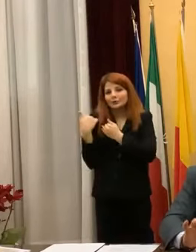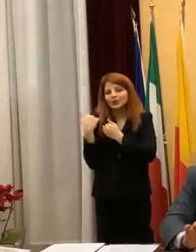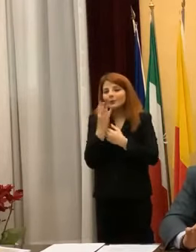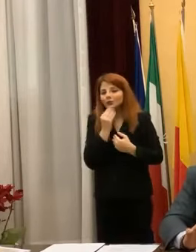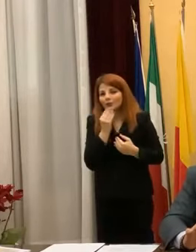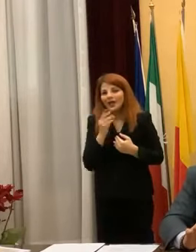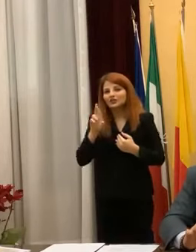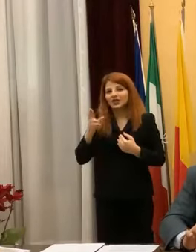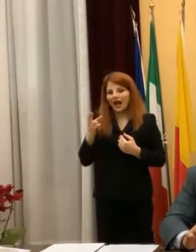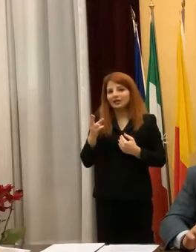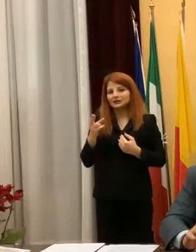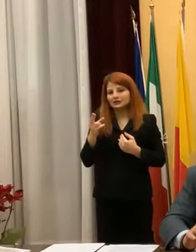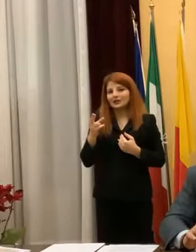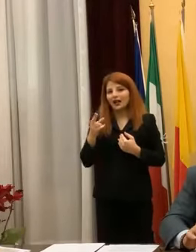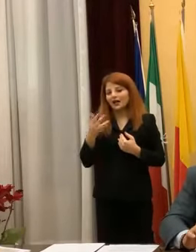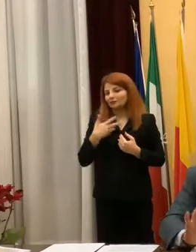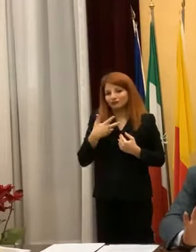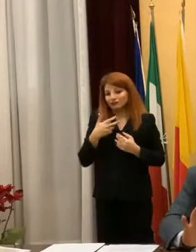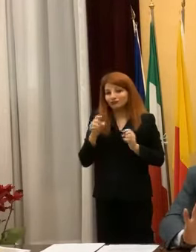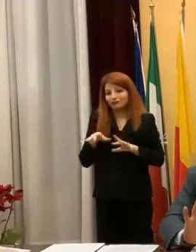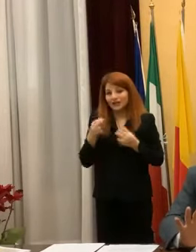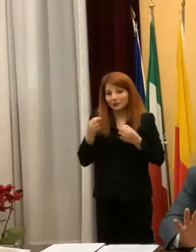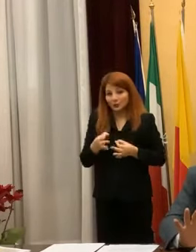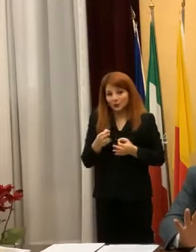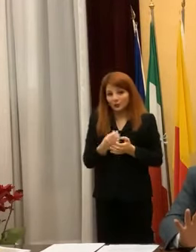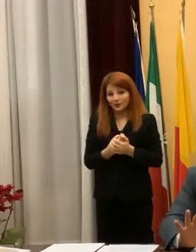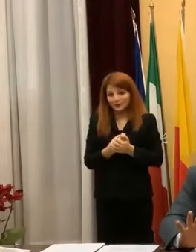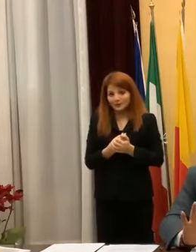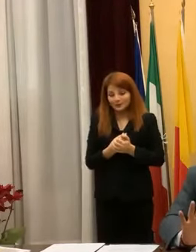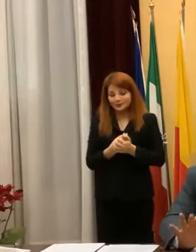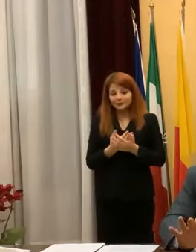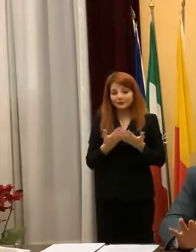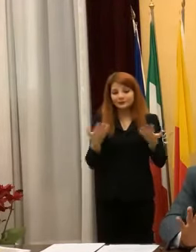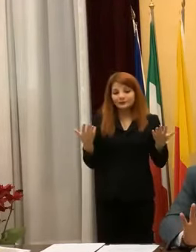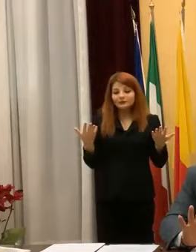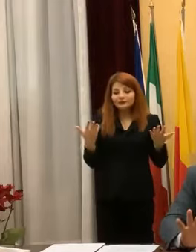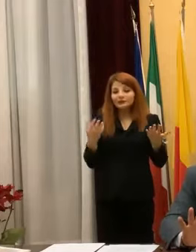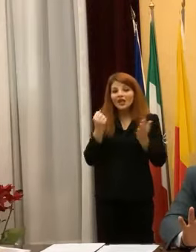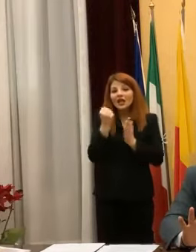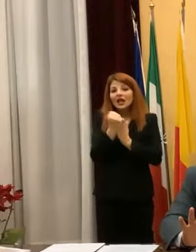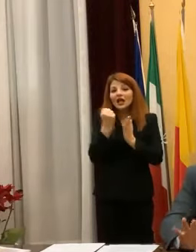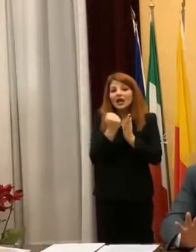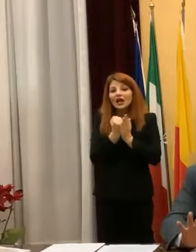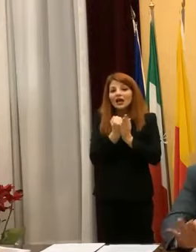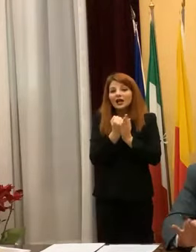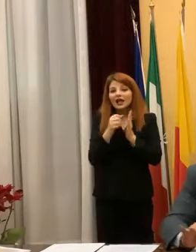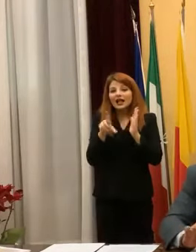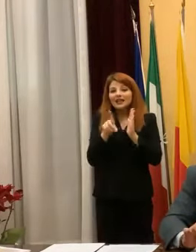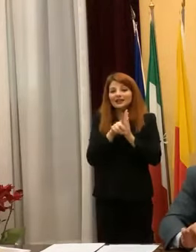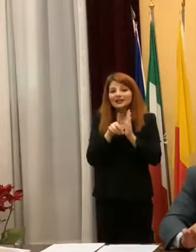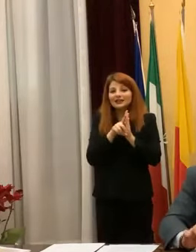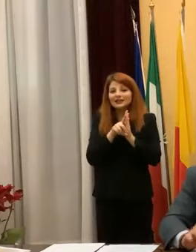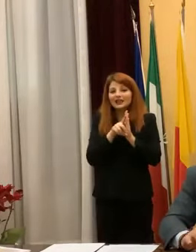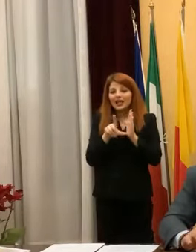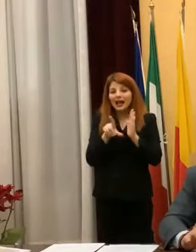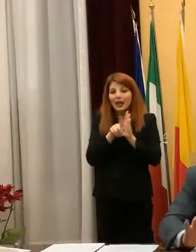maggio 2020, quindi eravamo ancora agli sgoccioli della prima fase